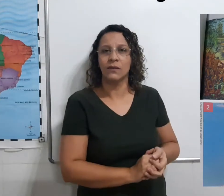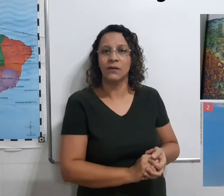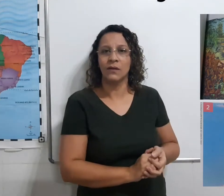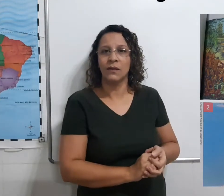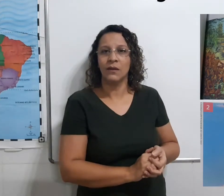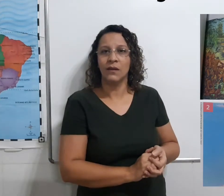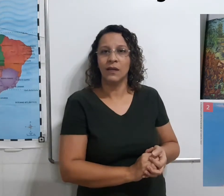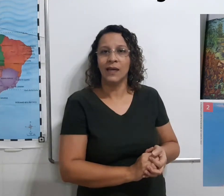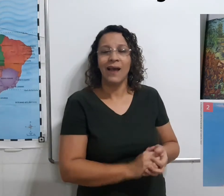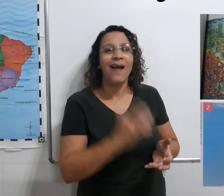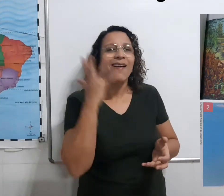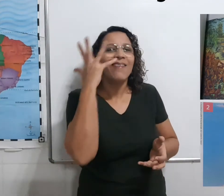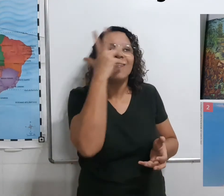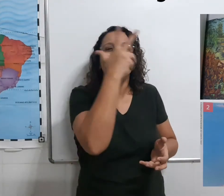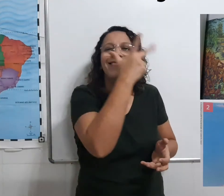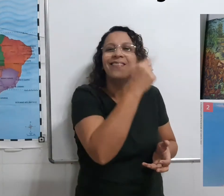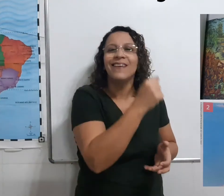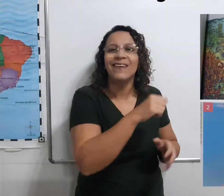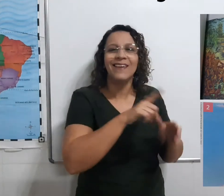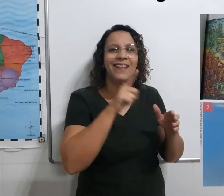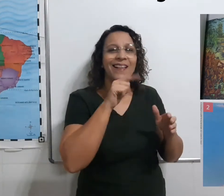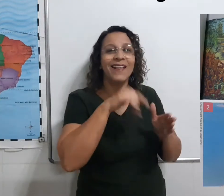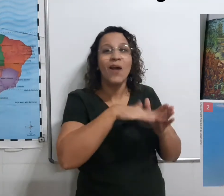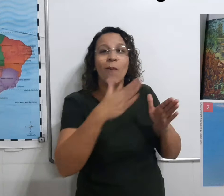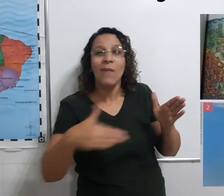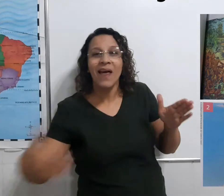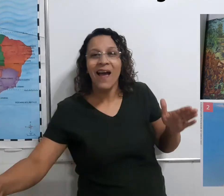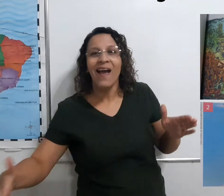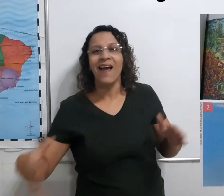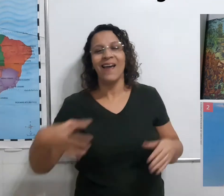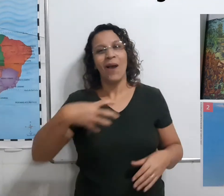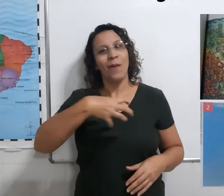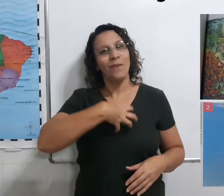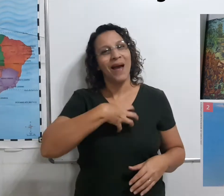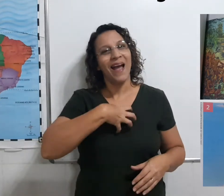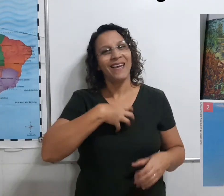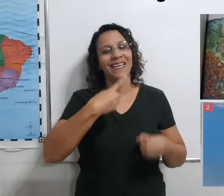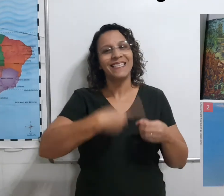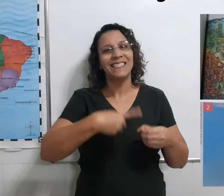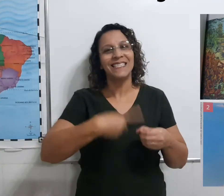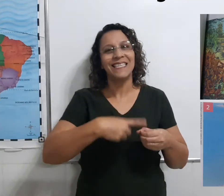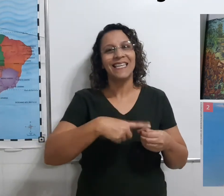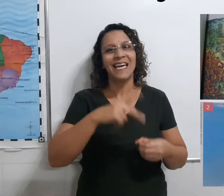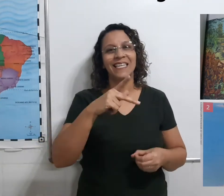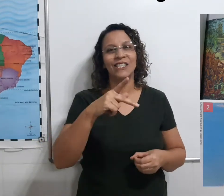Essa linda praia fica na Bahia, na cidade de Porto Seguro.